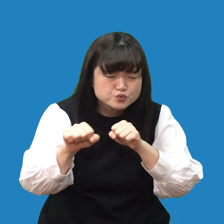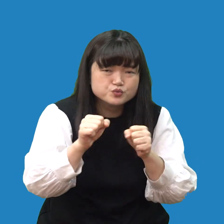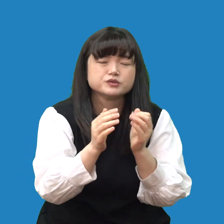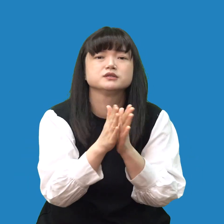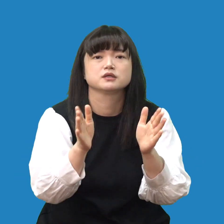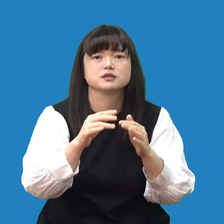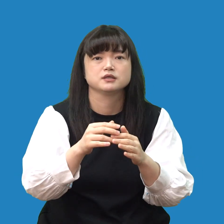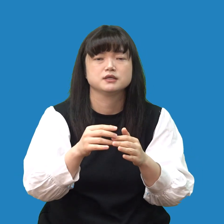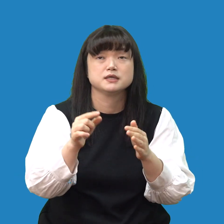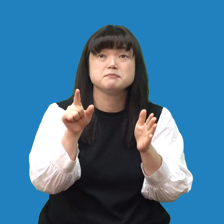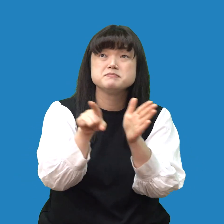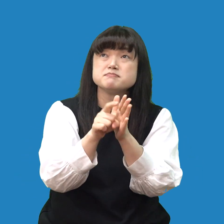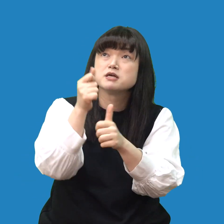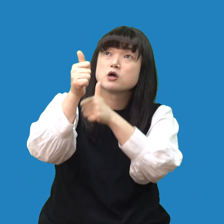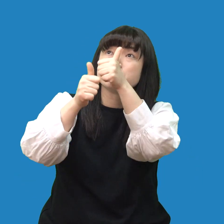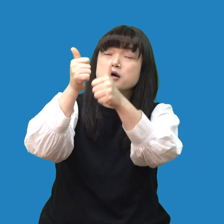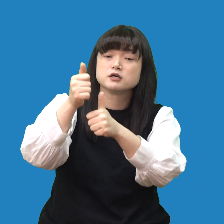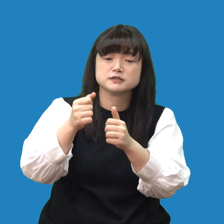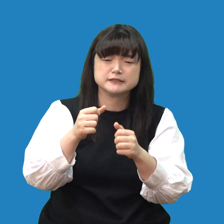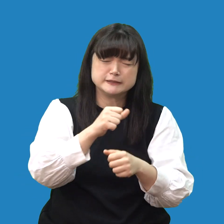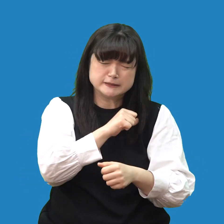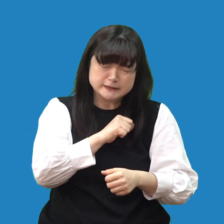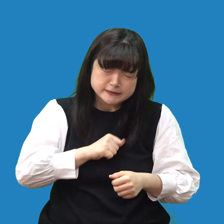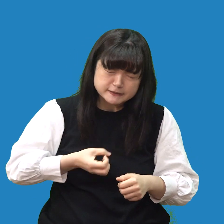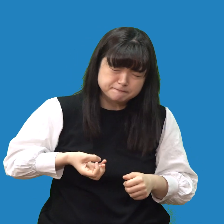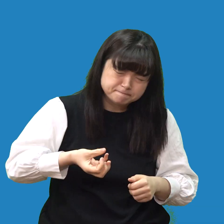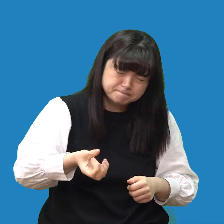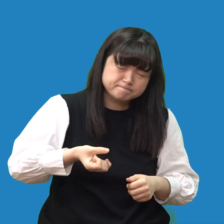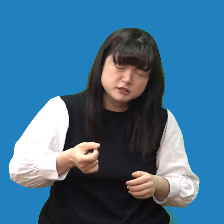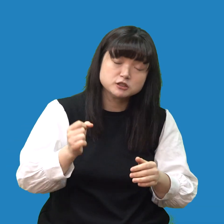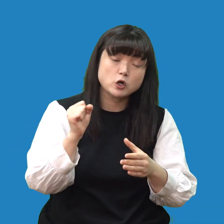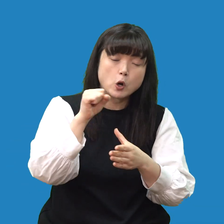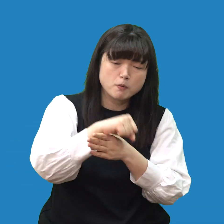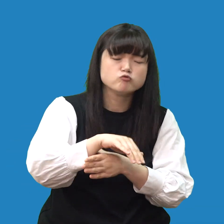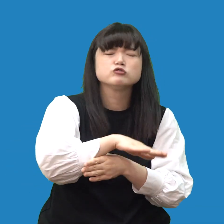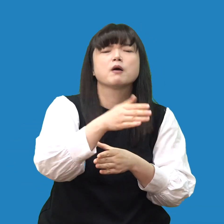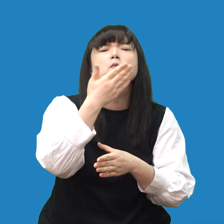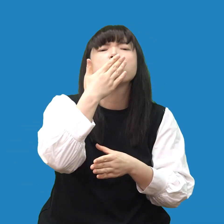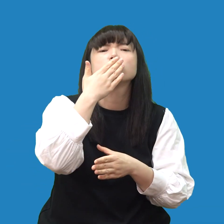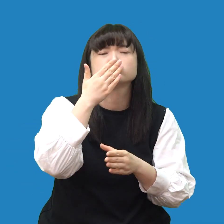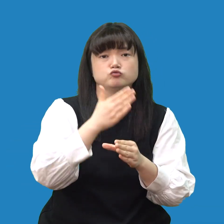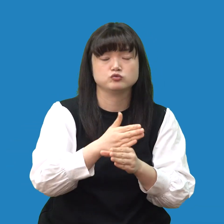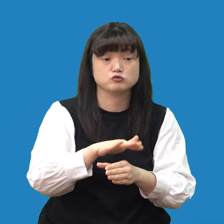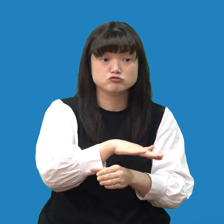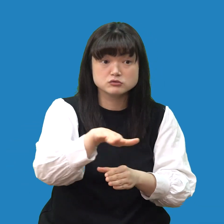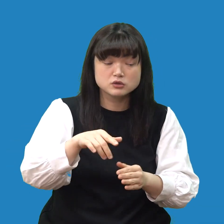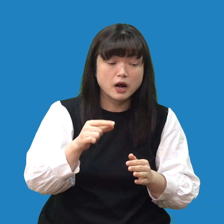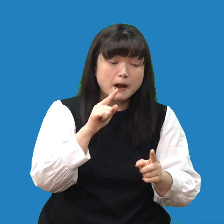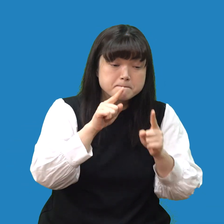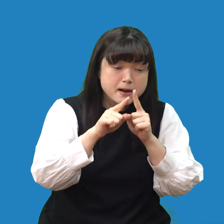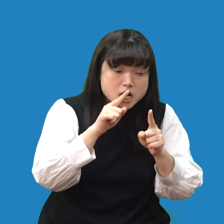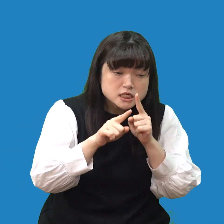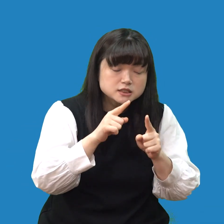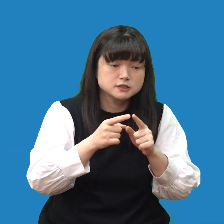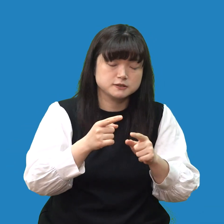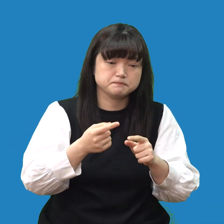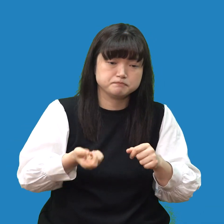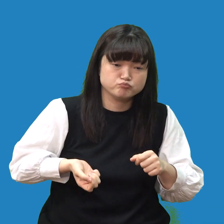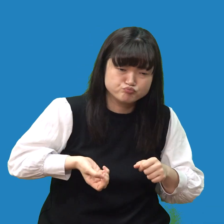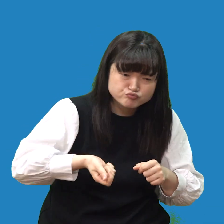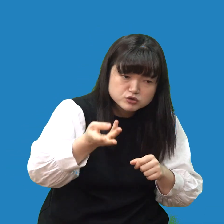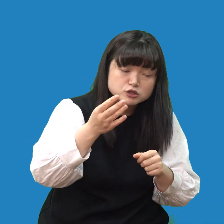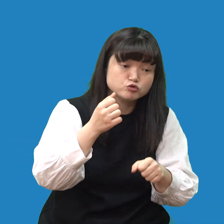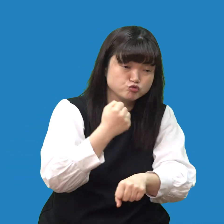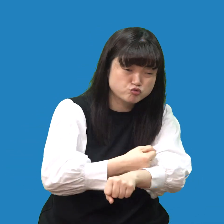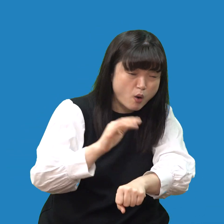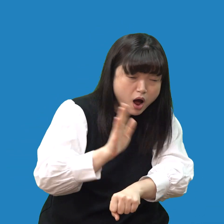윗세대들이 인내로 뿌린 열매를 지금 우리가 먹고 있는 겁니다. 그런데 우리 세대가 말씀을 뿌리는 수고를 안